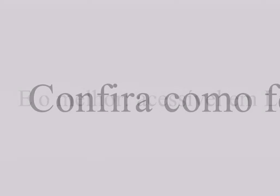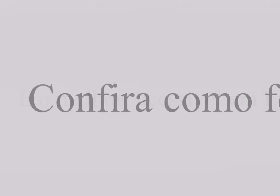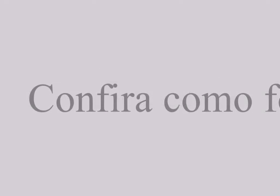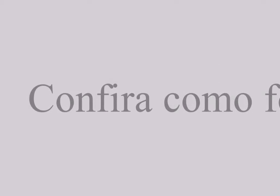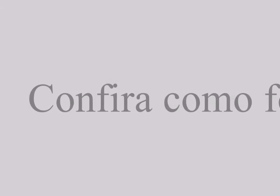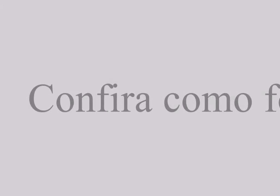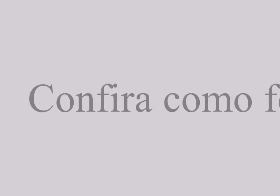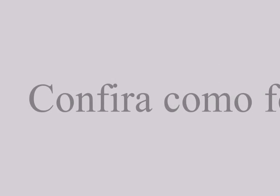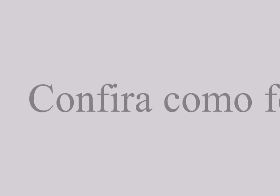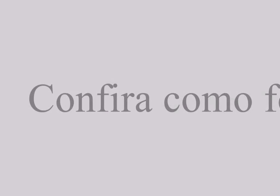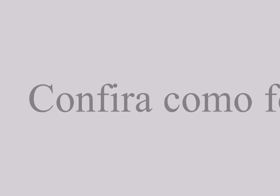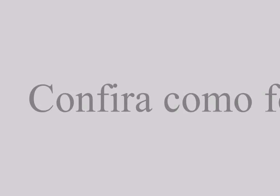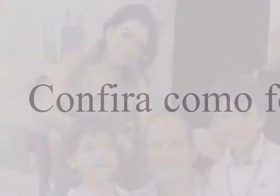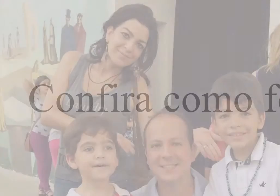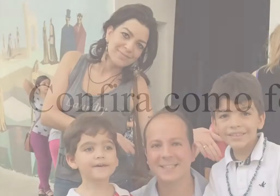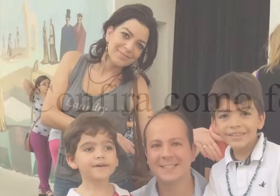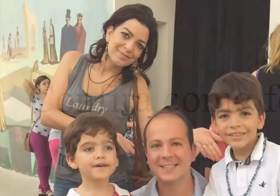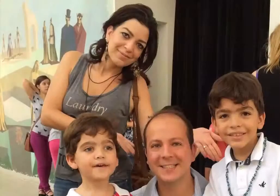Música